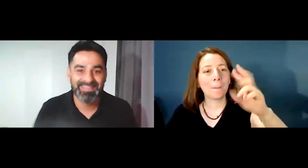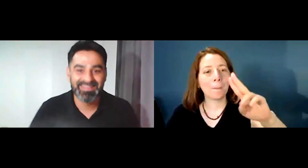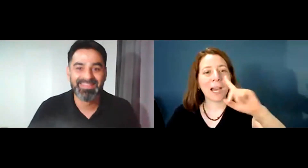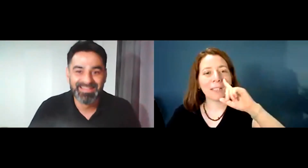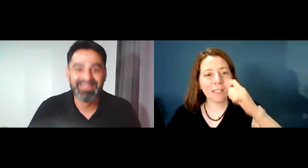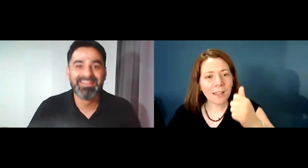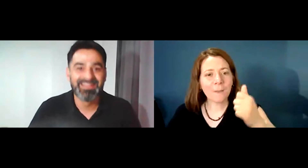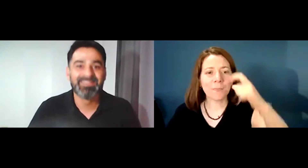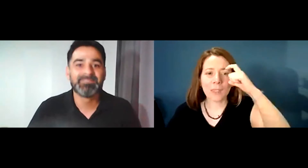María